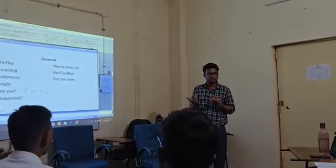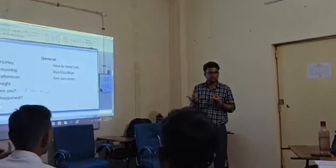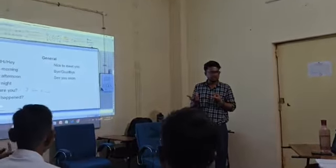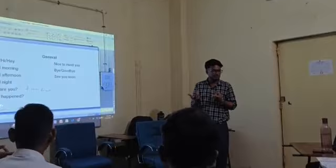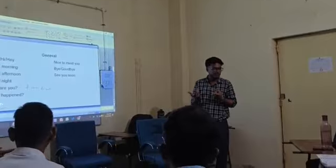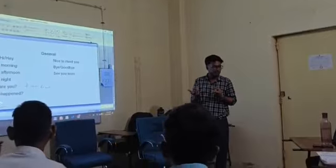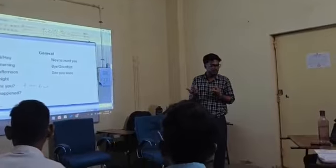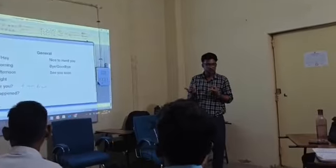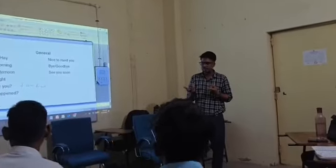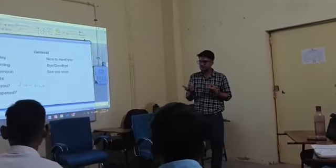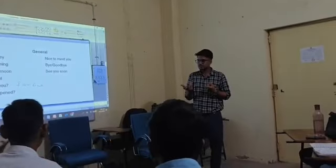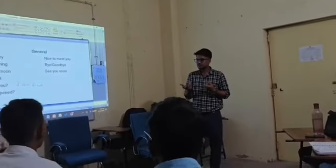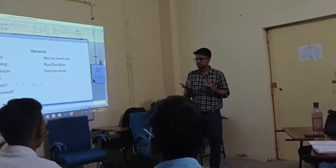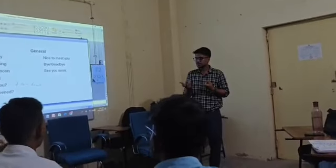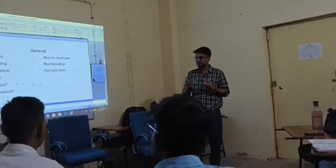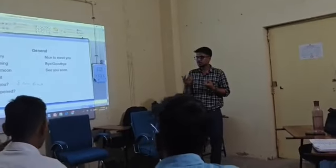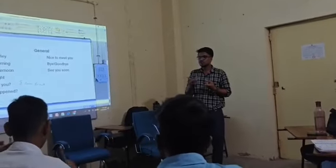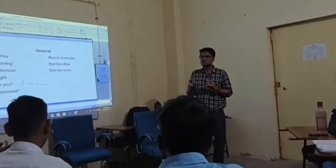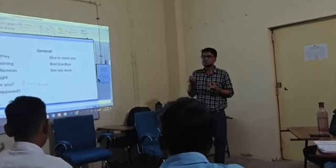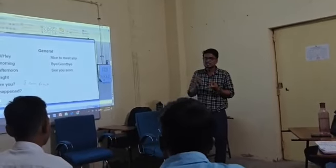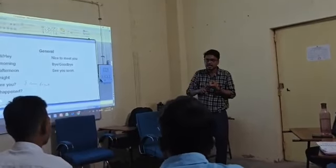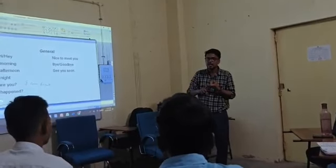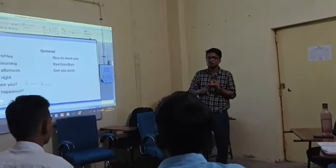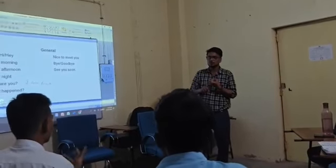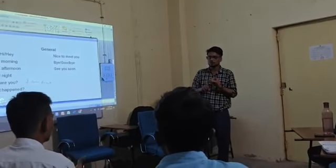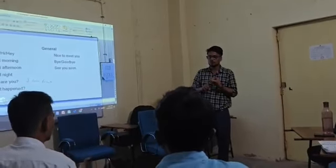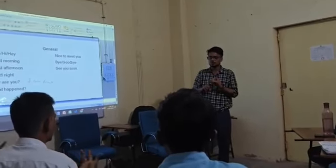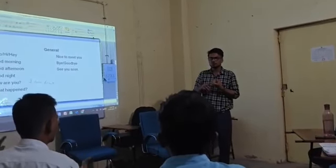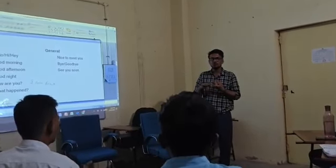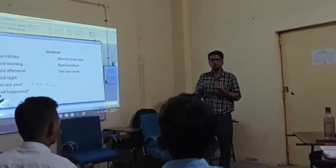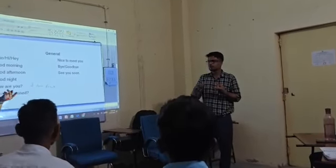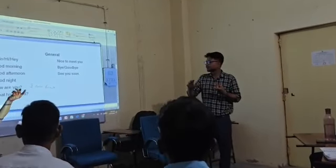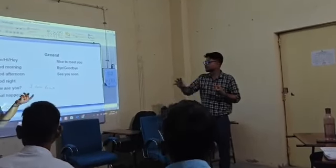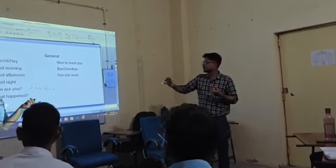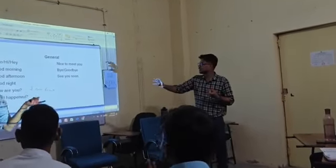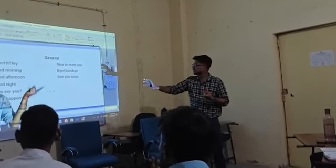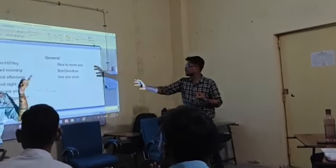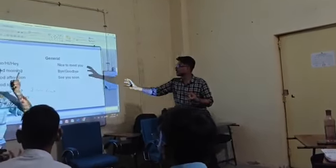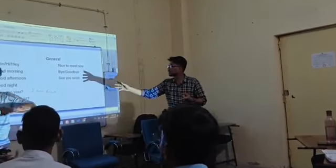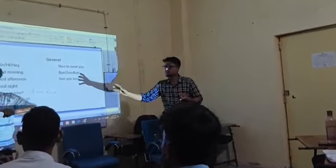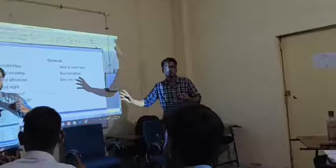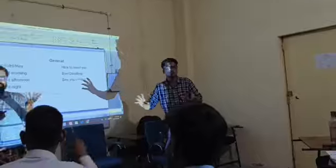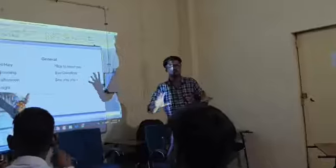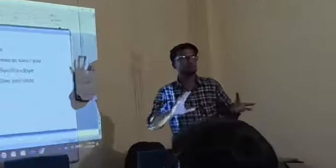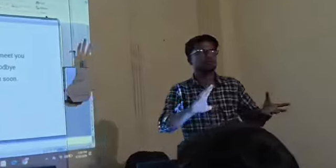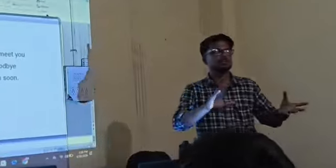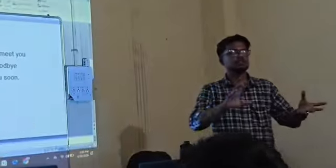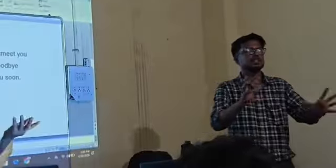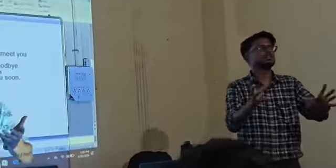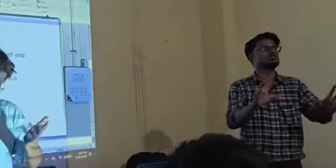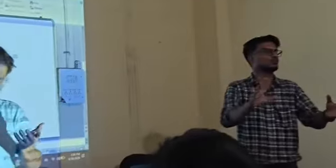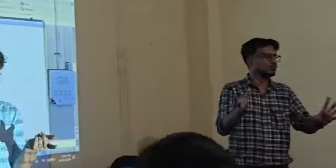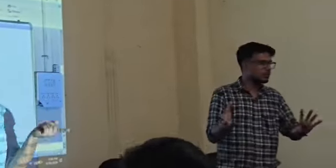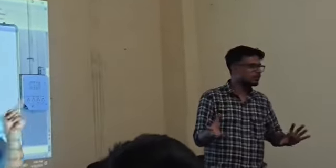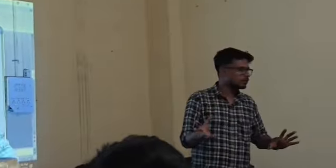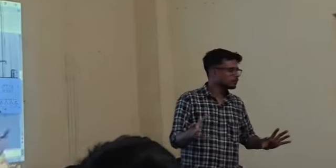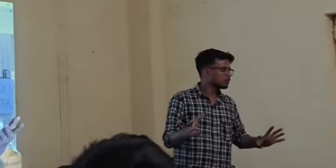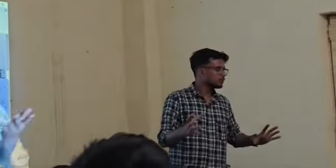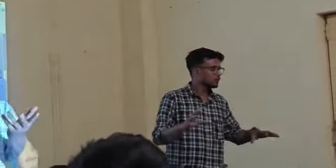है, बताया गया है। तो क्या हुआ, बेसिकली क्या व्हाट हैपेंड मतलब सडन कुछ होना, तभी तो